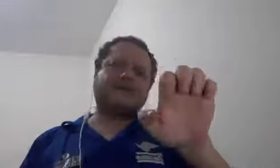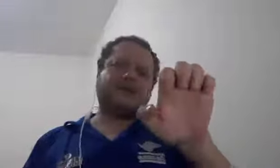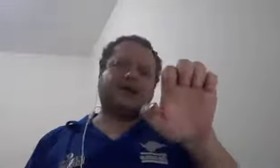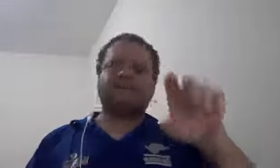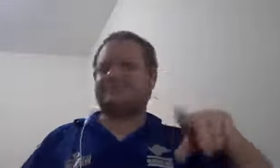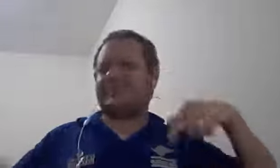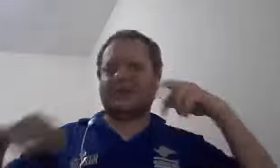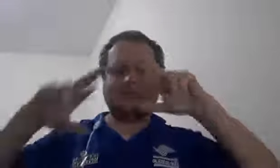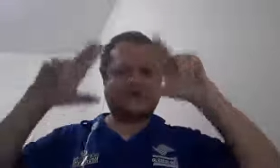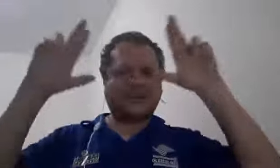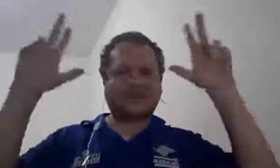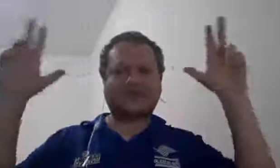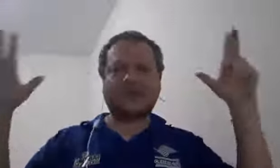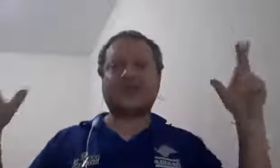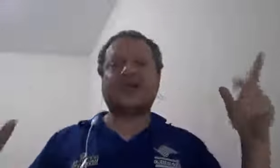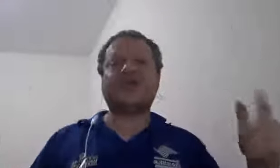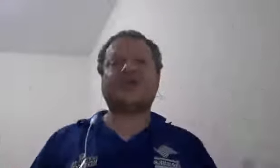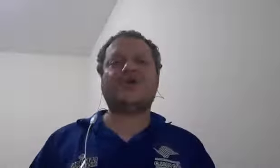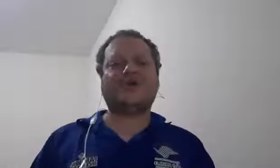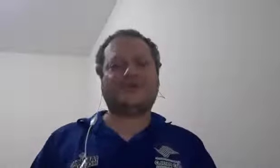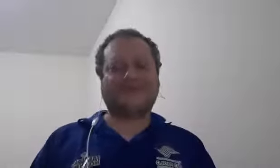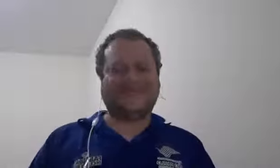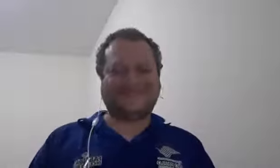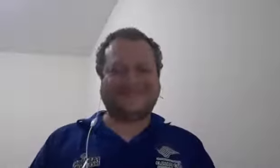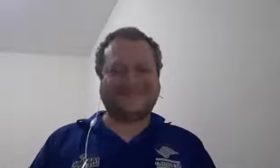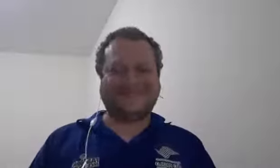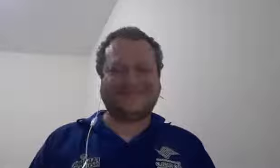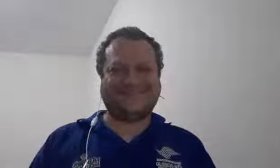Sé. Tem uma variação enorme.